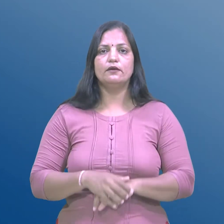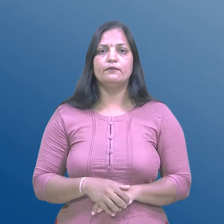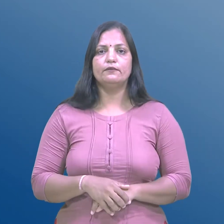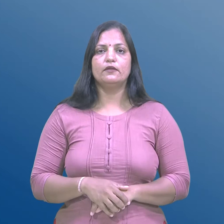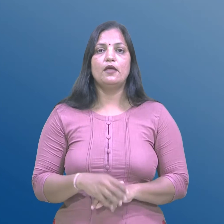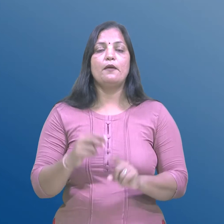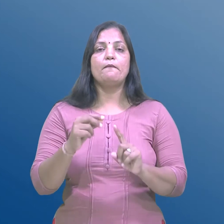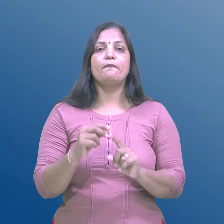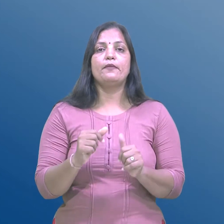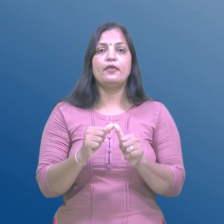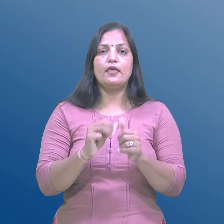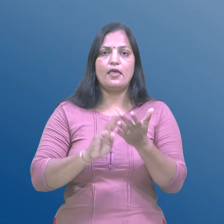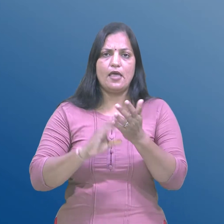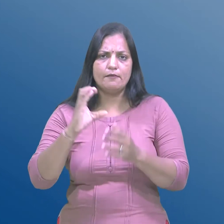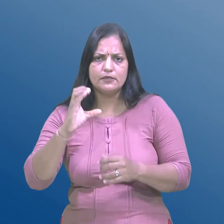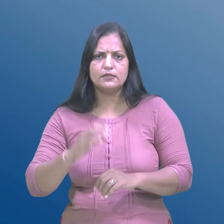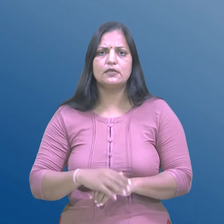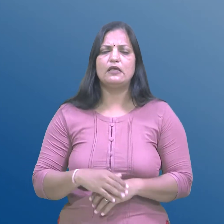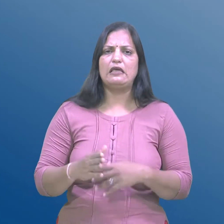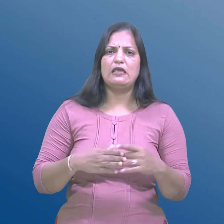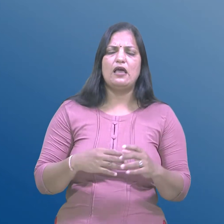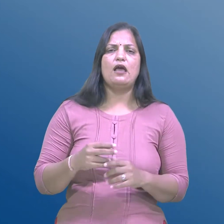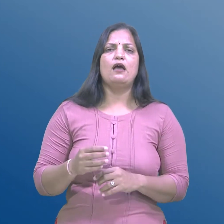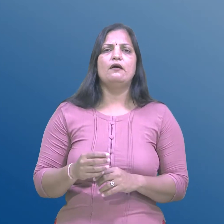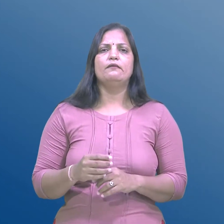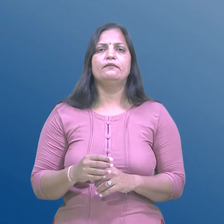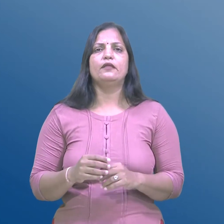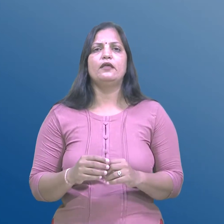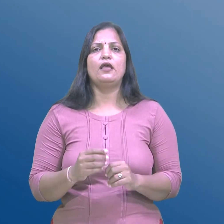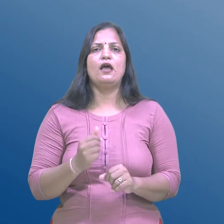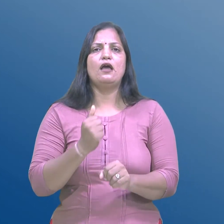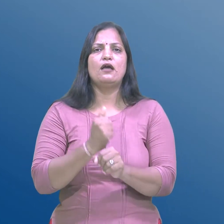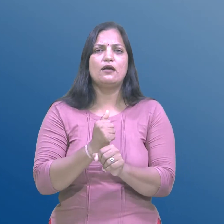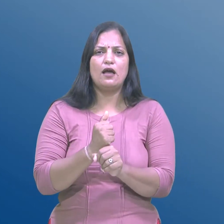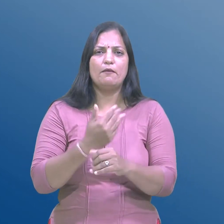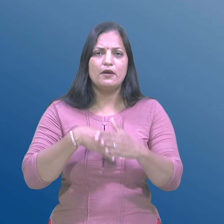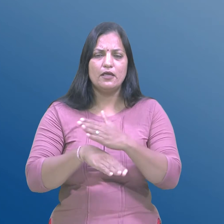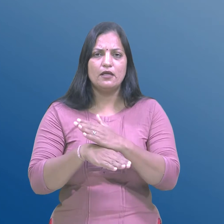મ્યુનિસિપાલિટી અથવા પંચાયત